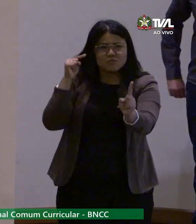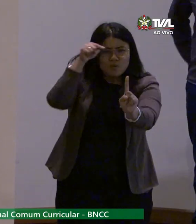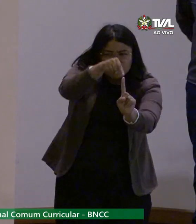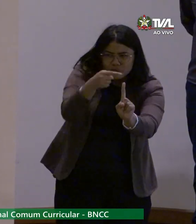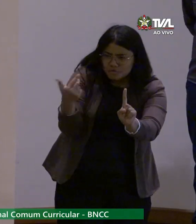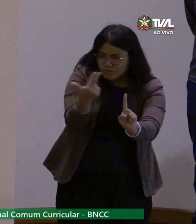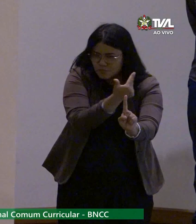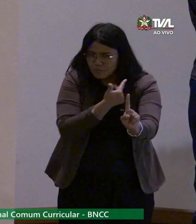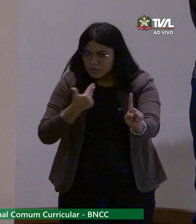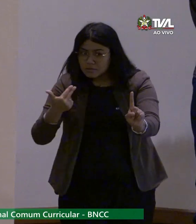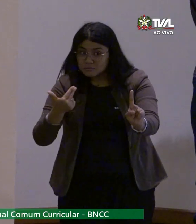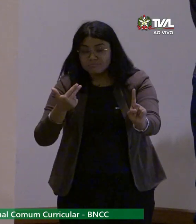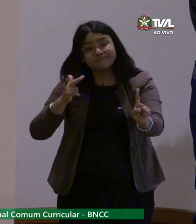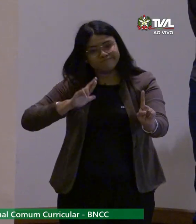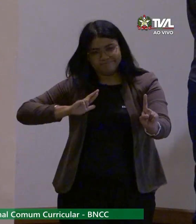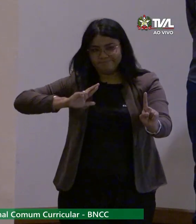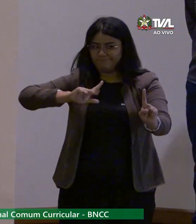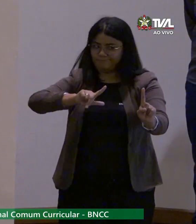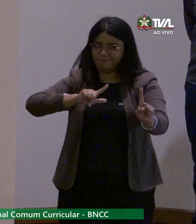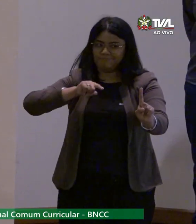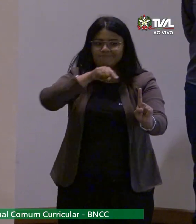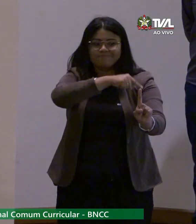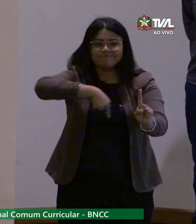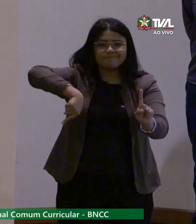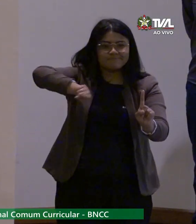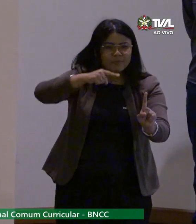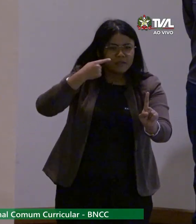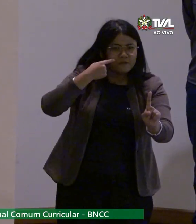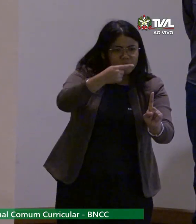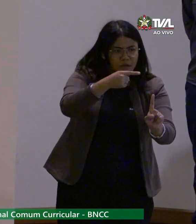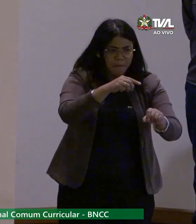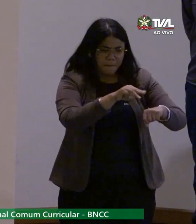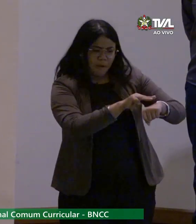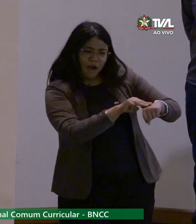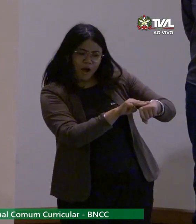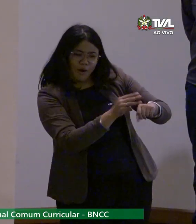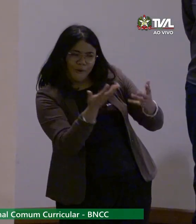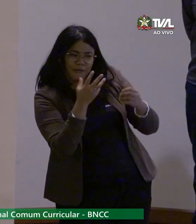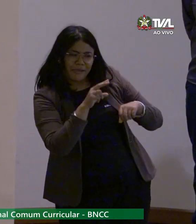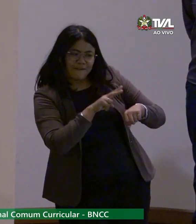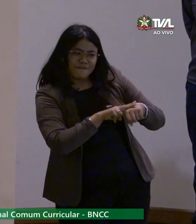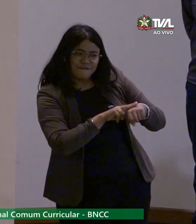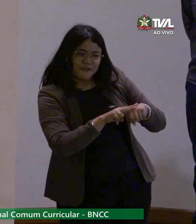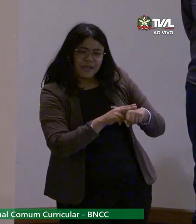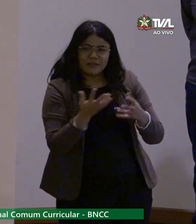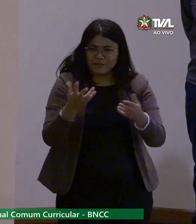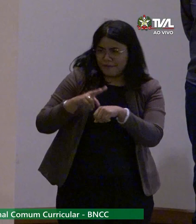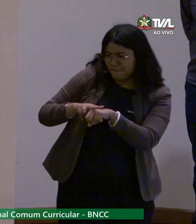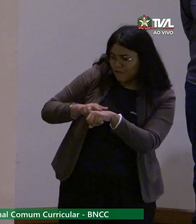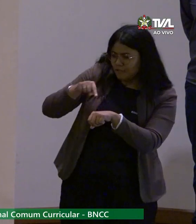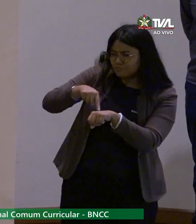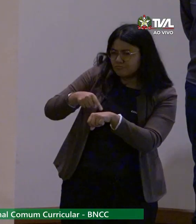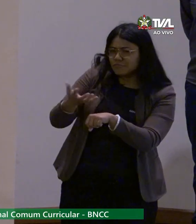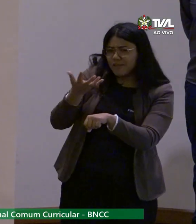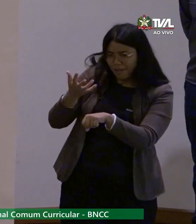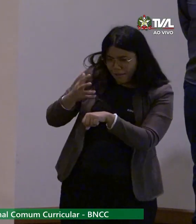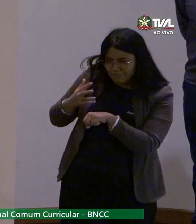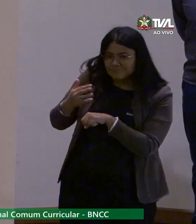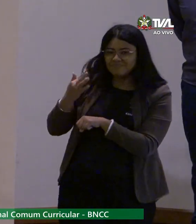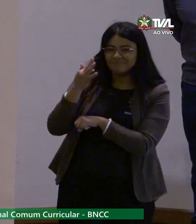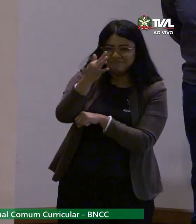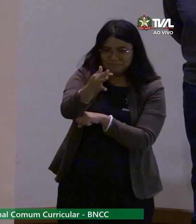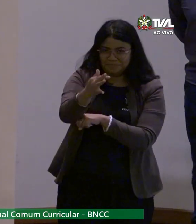horizonte diferentes quem vê marrom quero verde quem tem Verde segue em